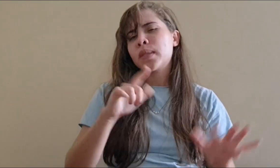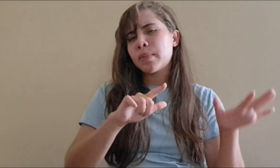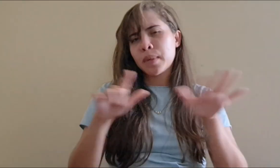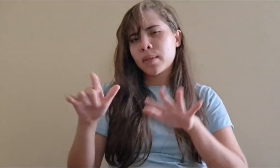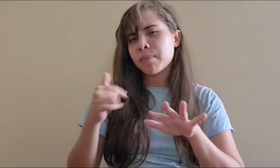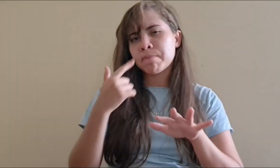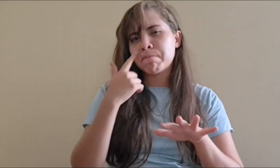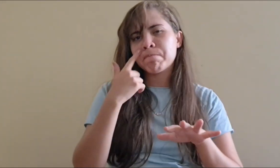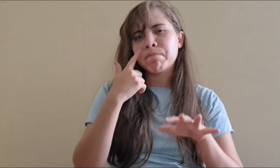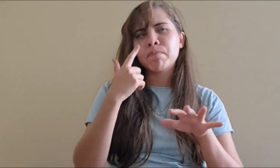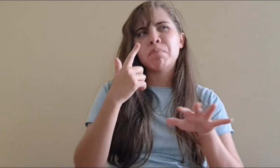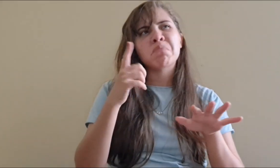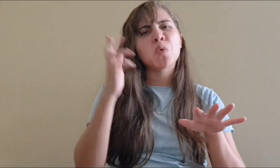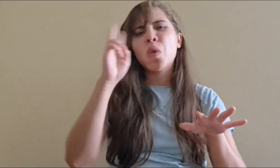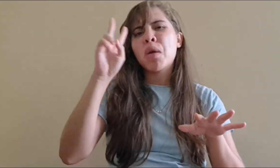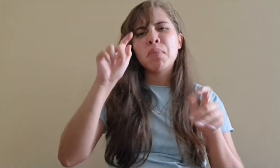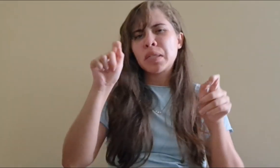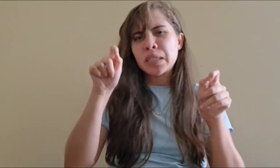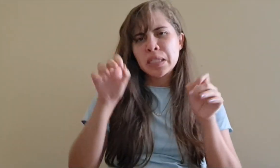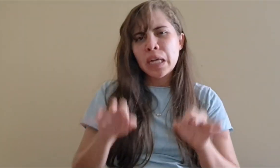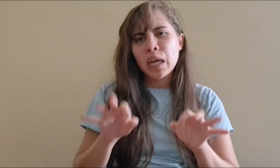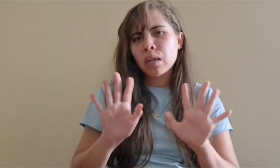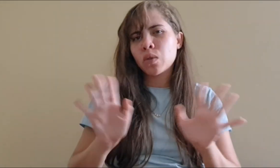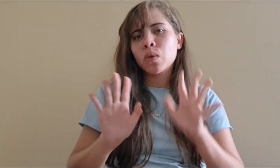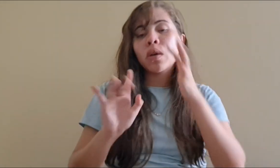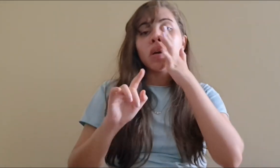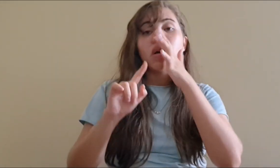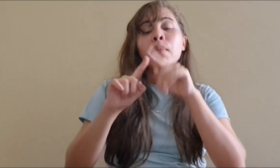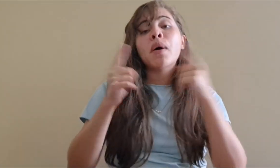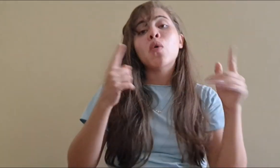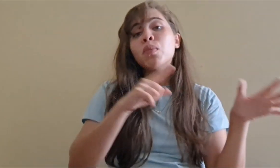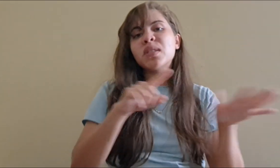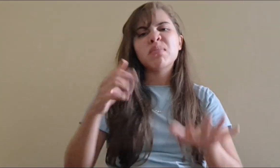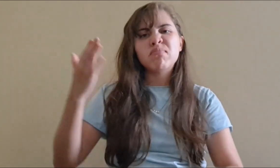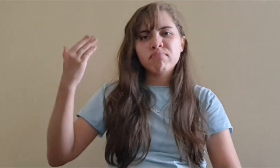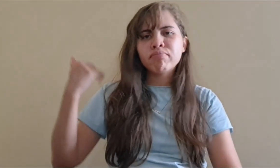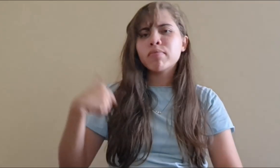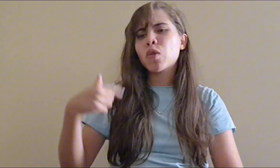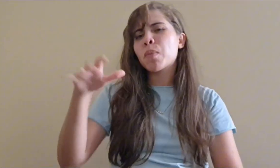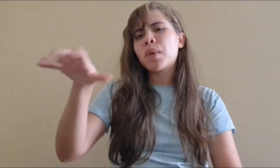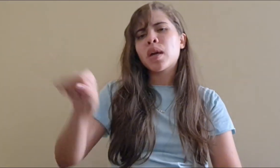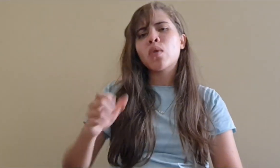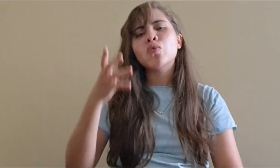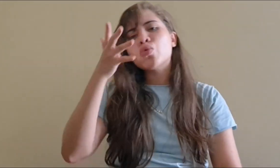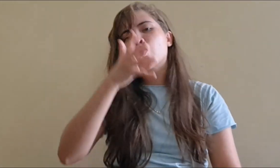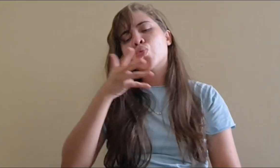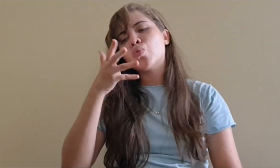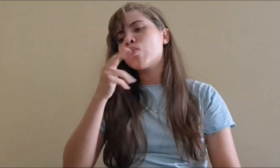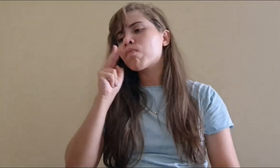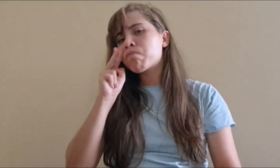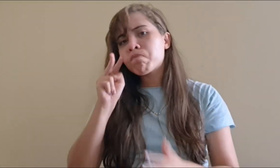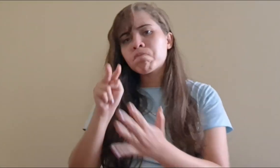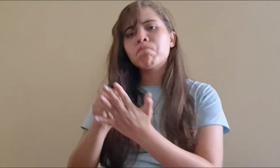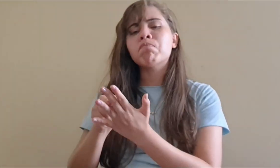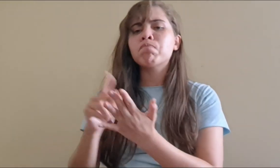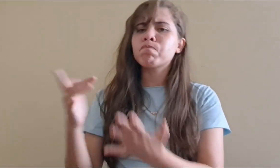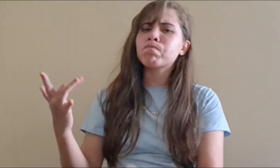E um discurso da semana, não lembro exatamente qual foi o tempo, mas foi uma